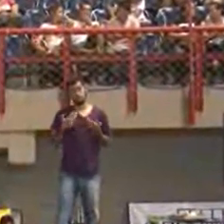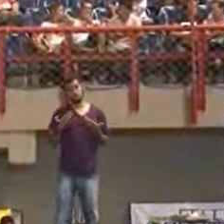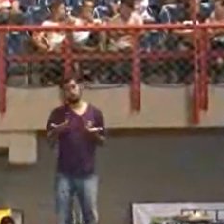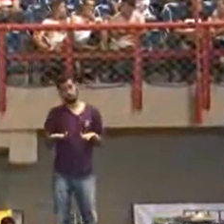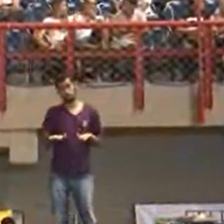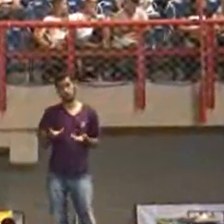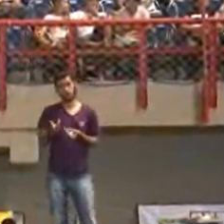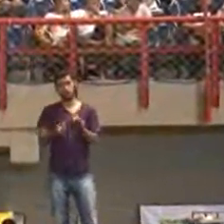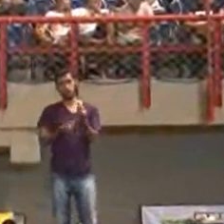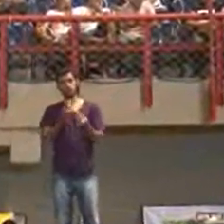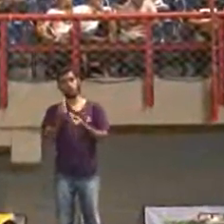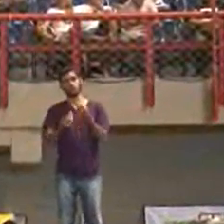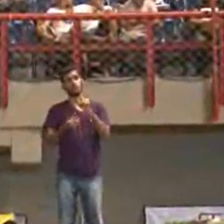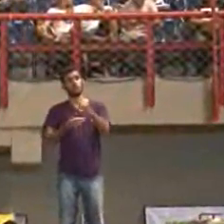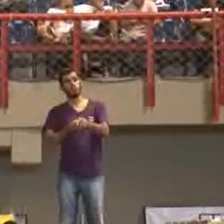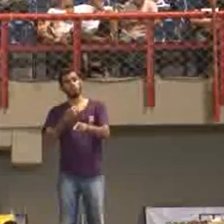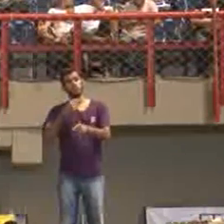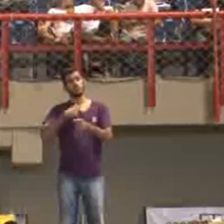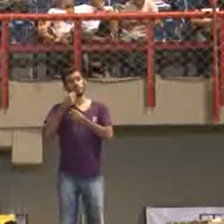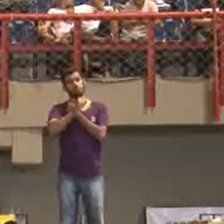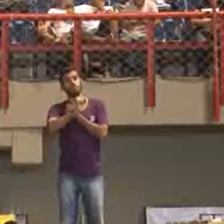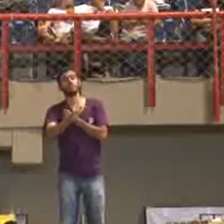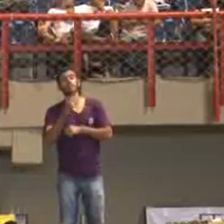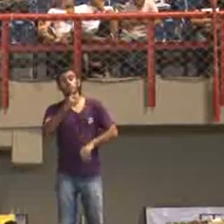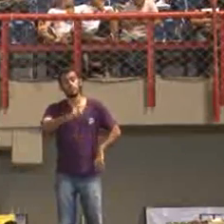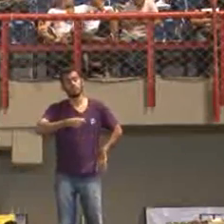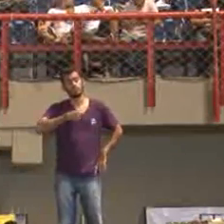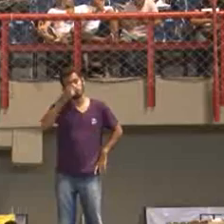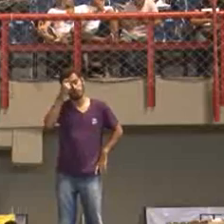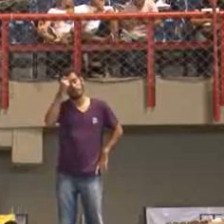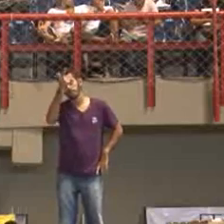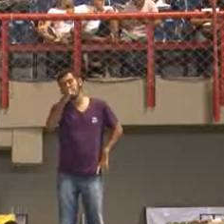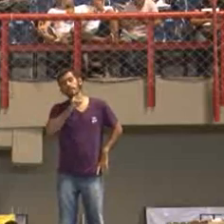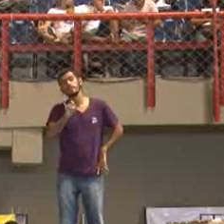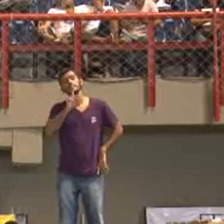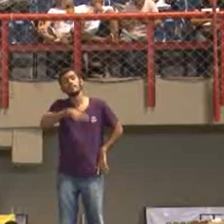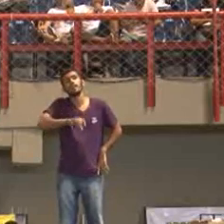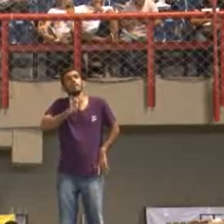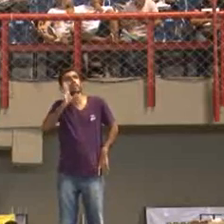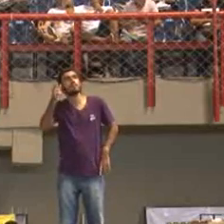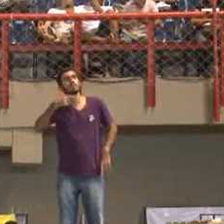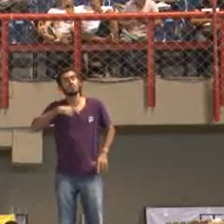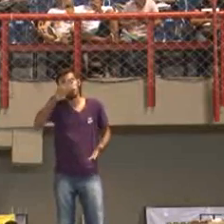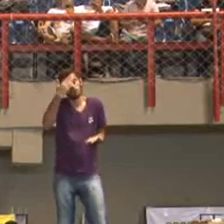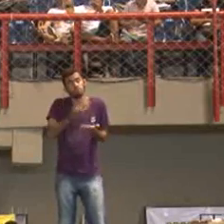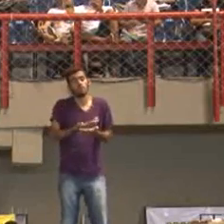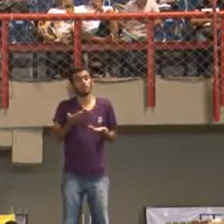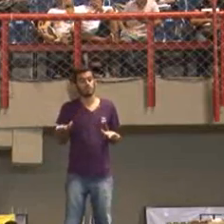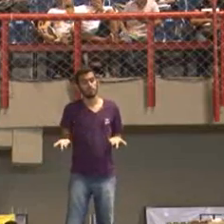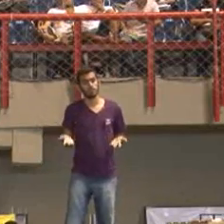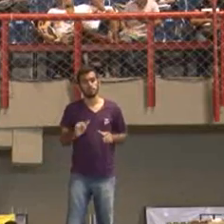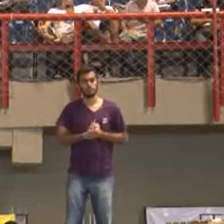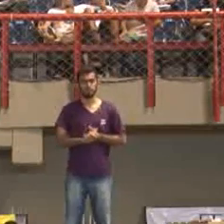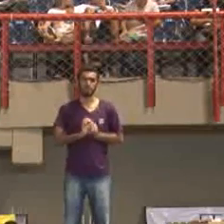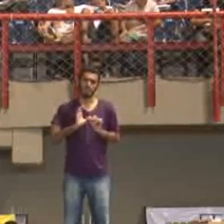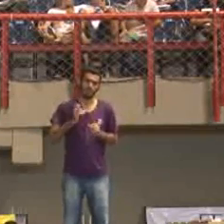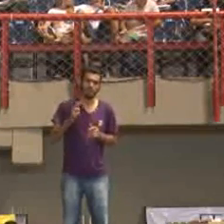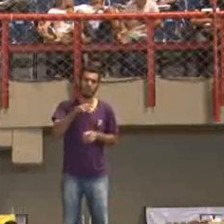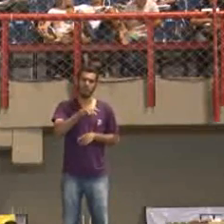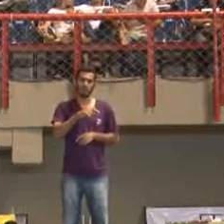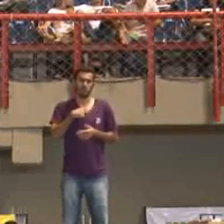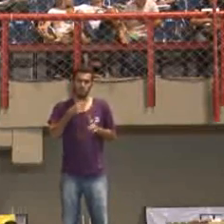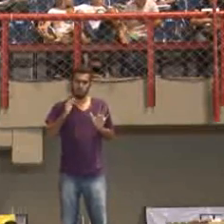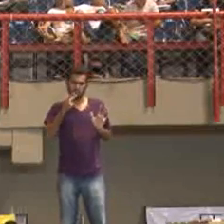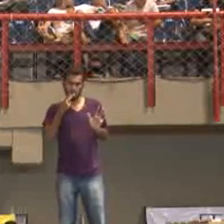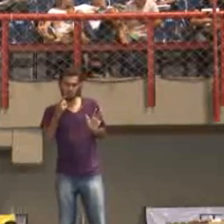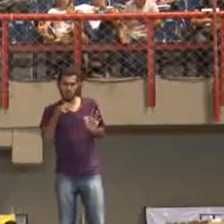Como é que você vai defender a sua ideia, então? Se é só uma crença. É claro que eu não estou dizendo que você não